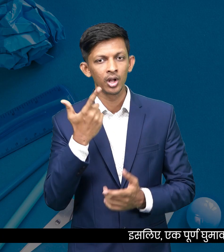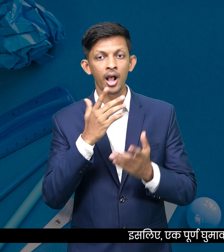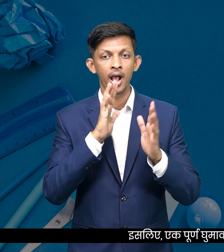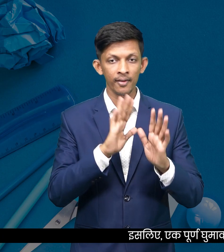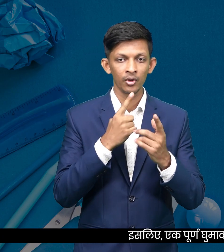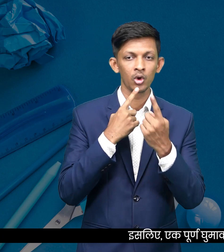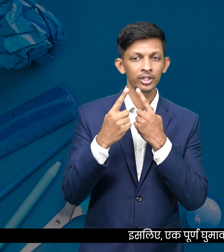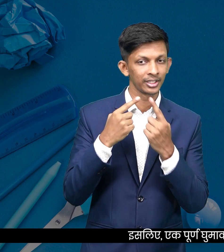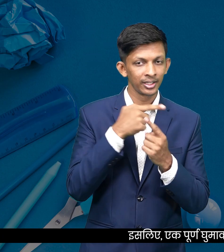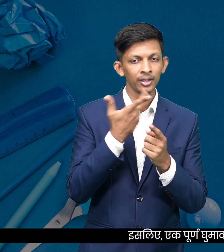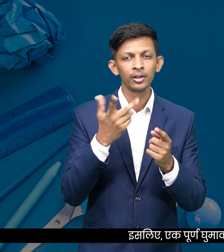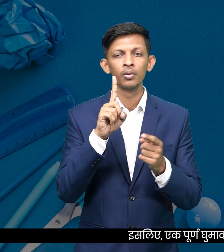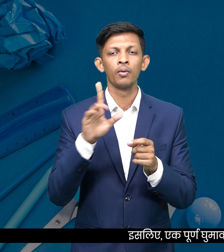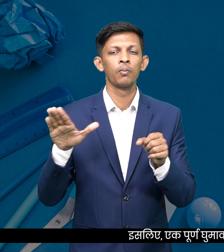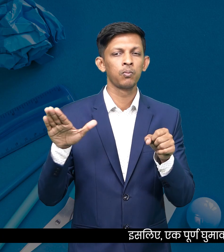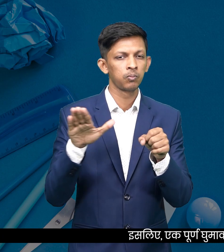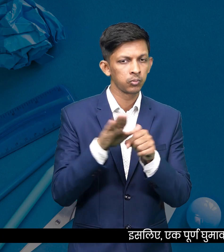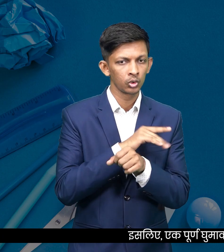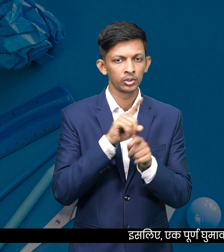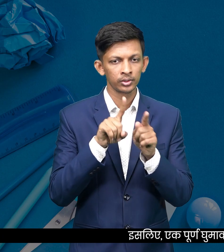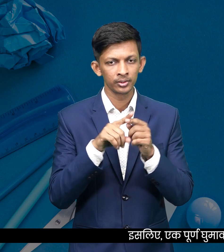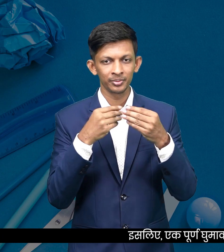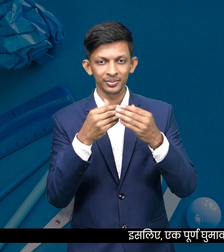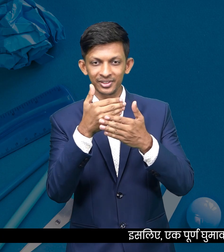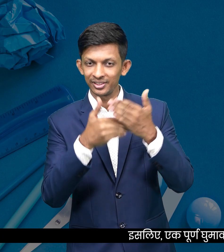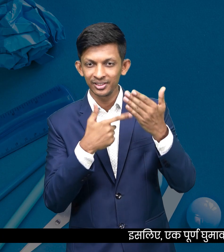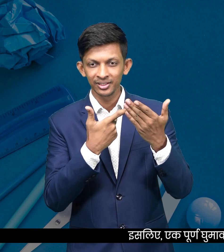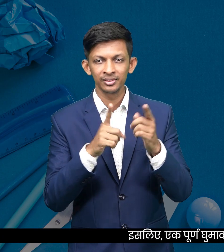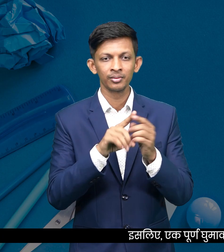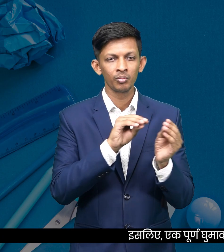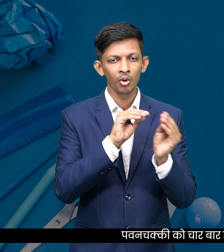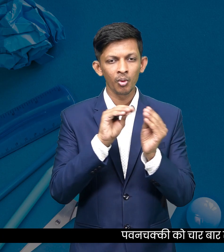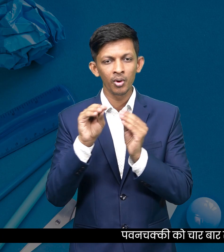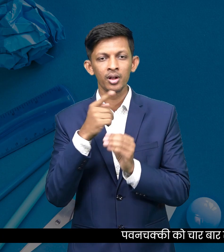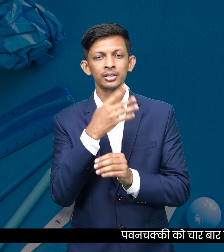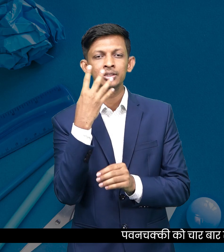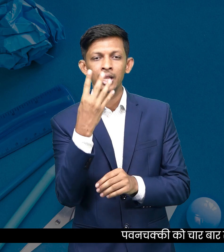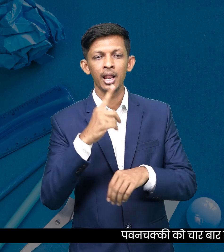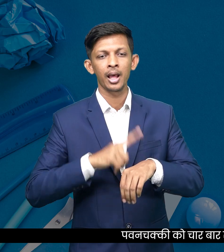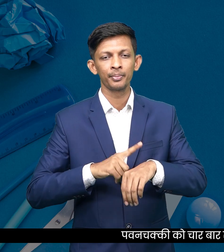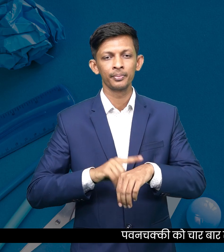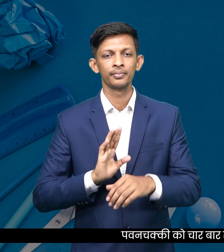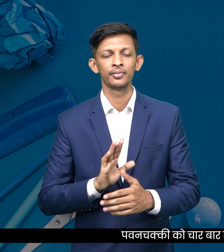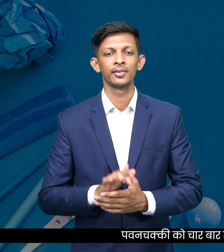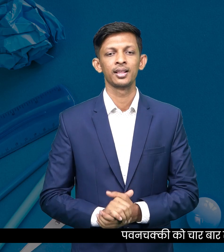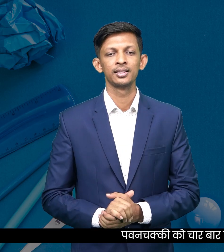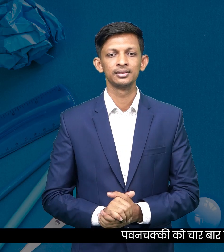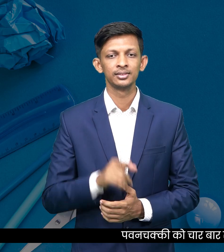इसीलिए एक पूर्ण घुमाव लेने के लिए हमारे पेपर पवनचक्की को 4 बार स्थानांतरित किया